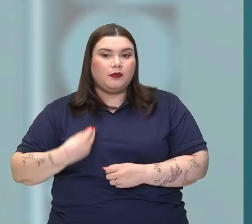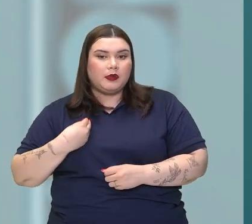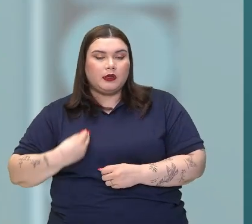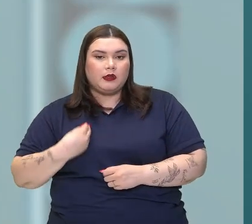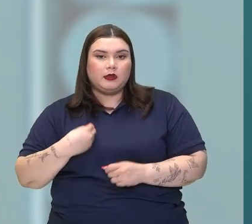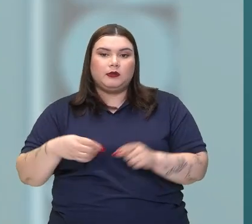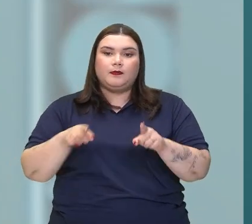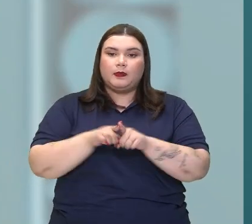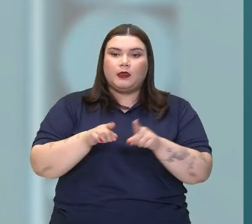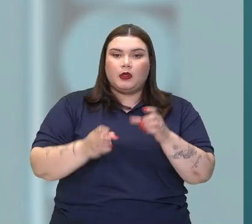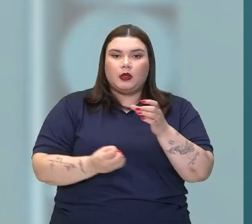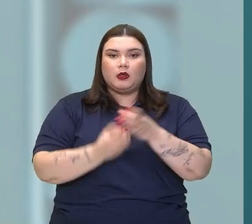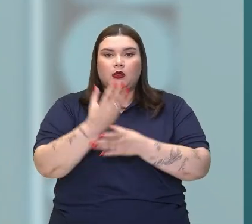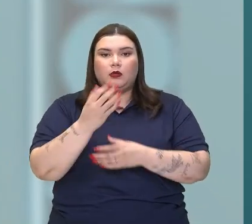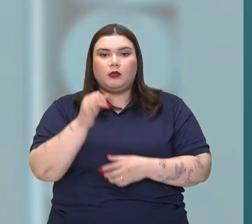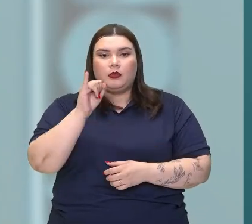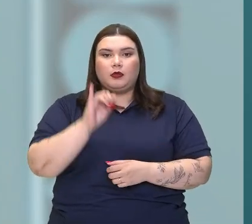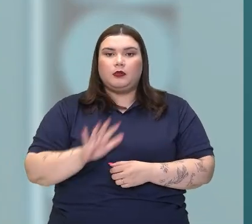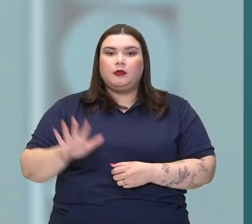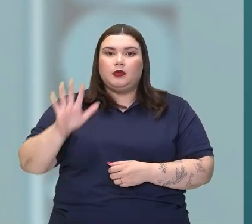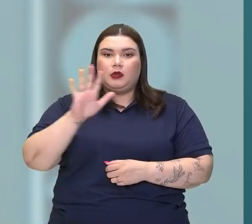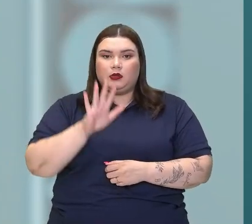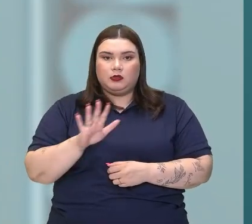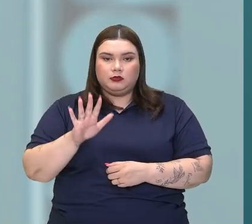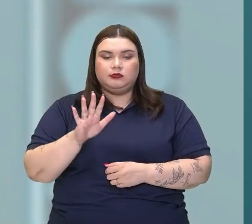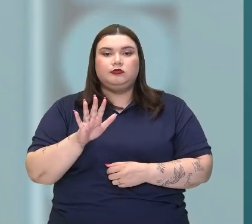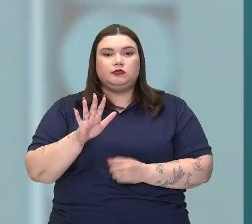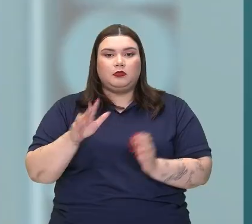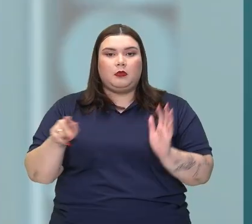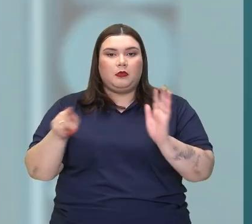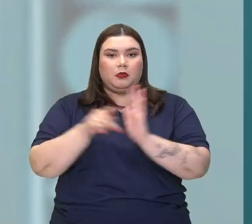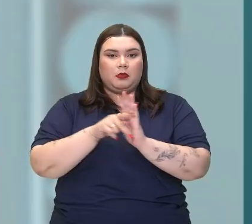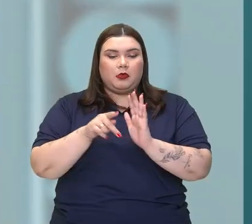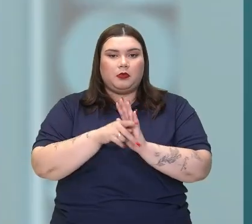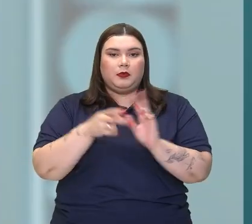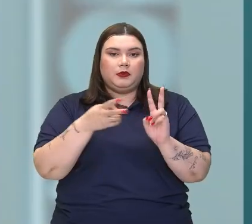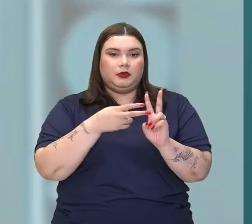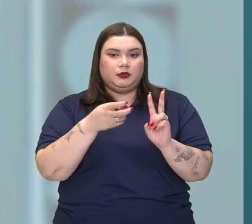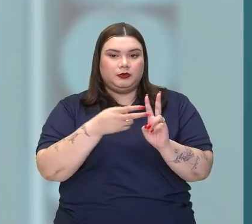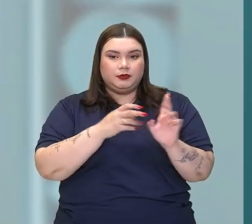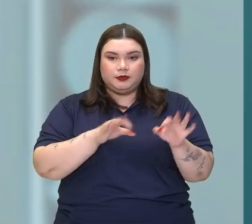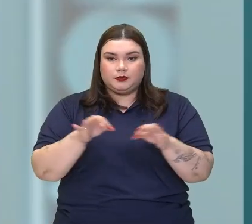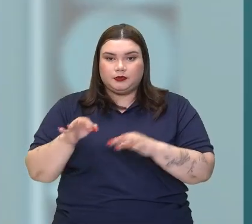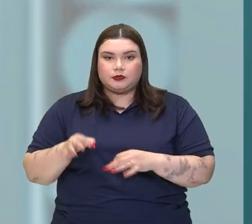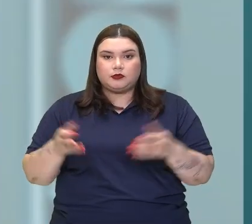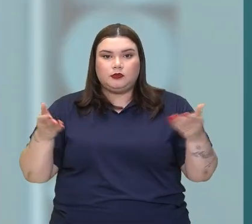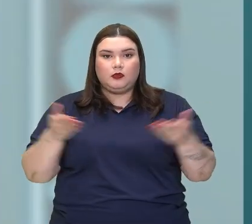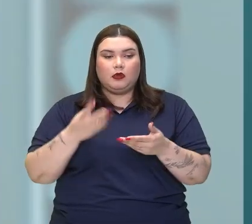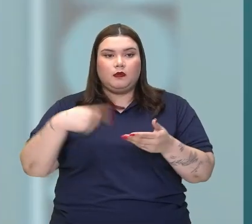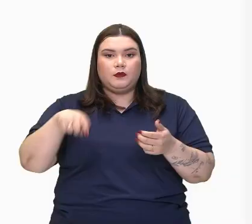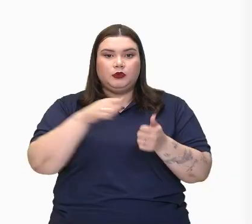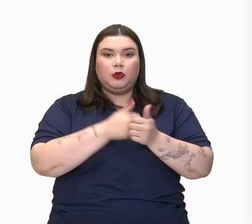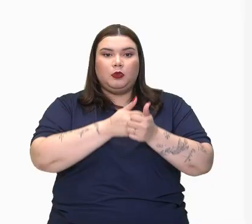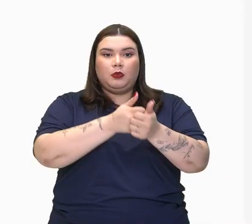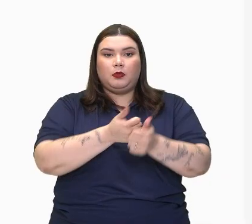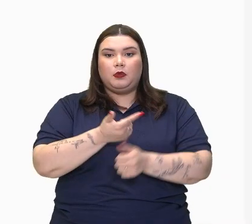e aí criou-se a imagem, digamos, mental a respeito dos indígenas. Agora eu quero que vocês acompanhem outro texto